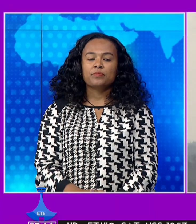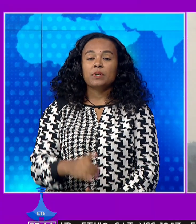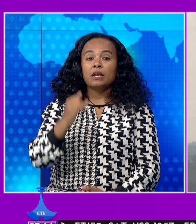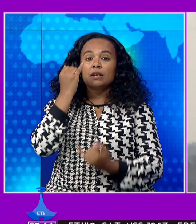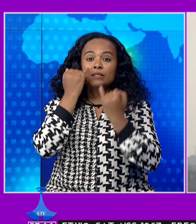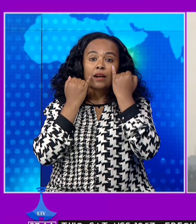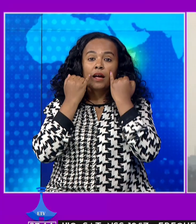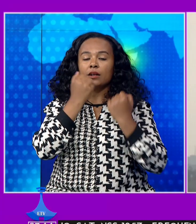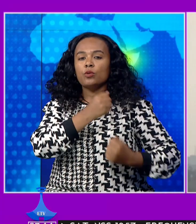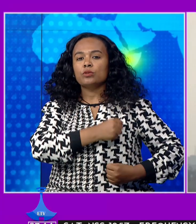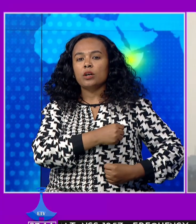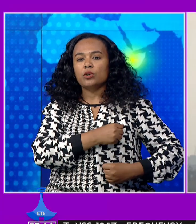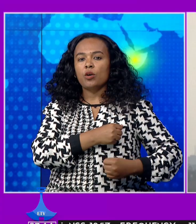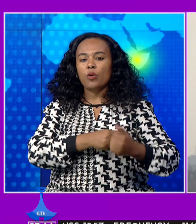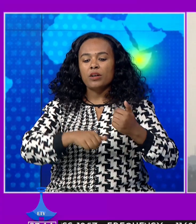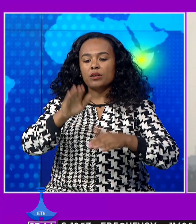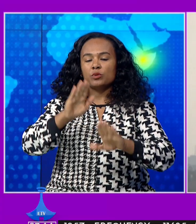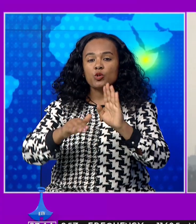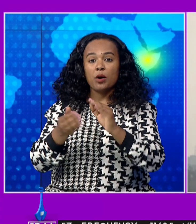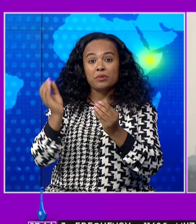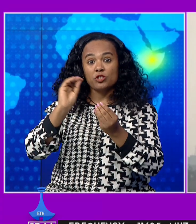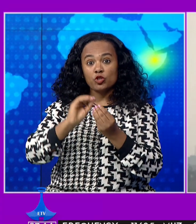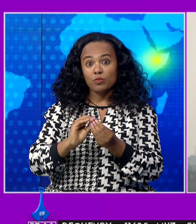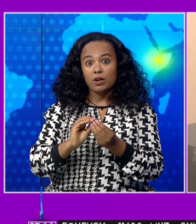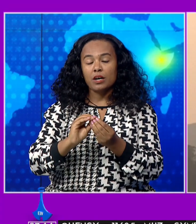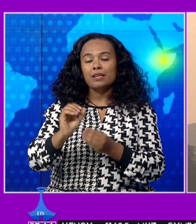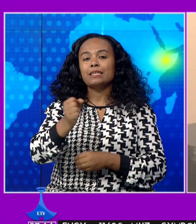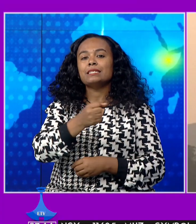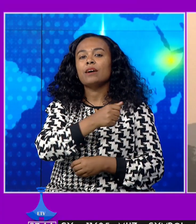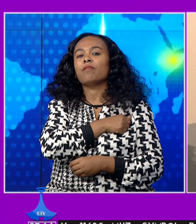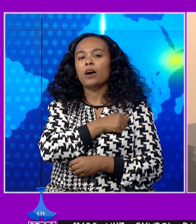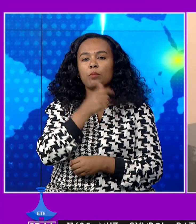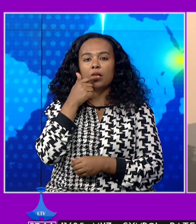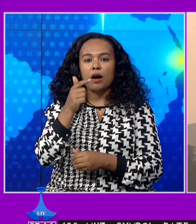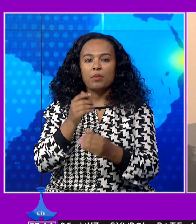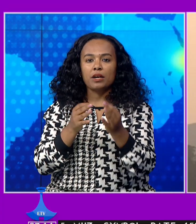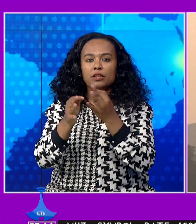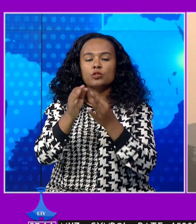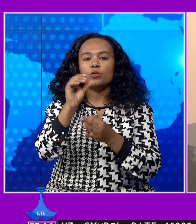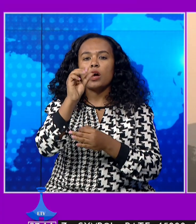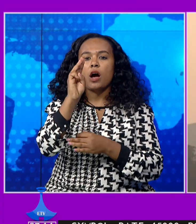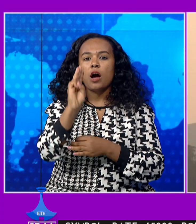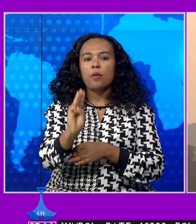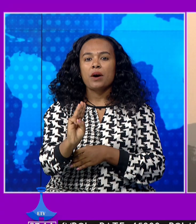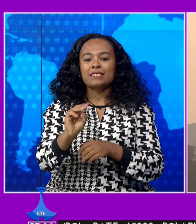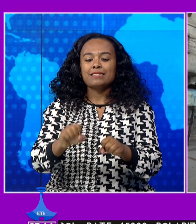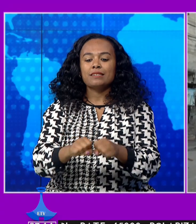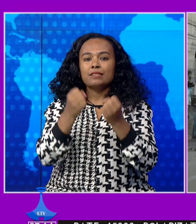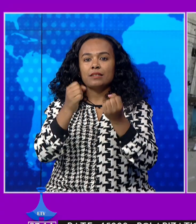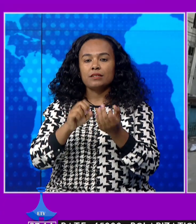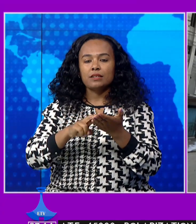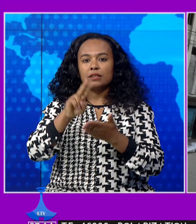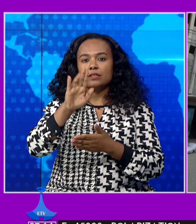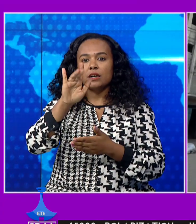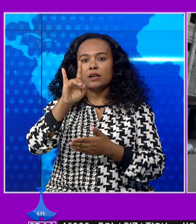እስራኤል ከወታደራዊ የአጸፌታ እርምጃዋ በተጨማሪም ደፋር ብላ በገለጸችው የሐማስ ጥሰት የተነሳ